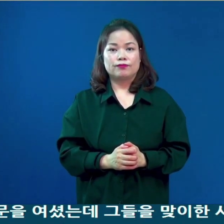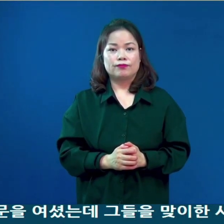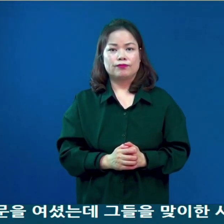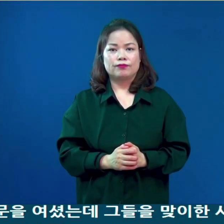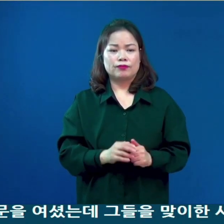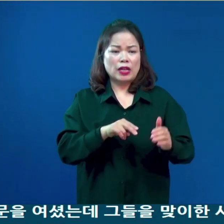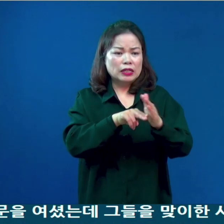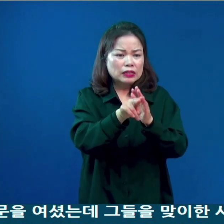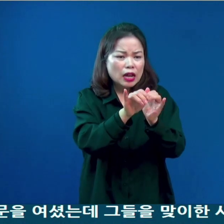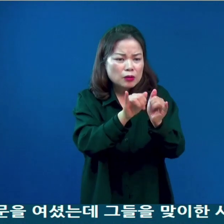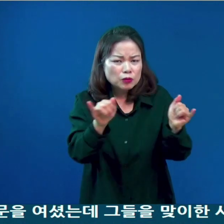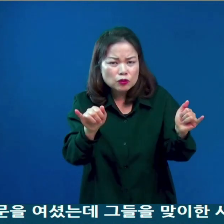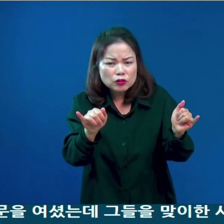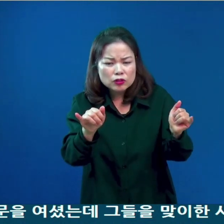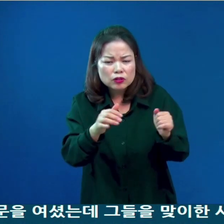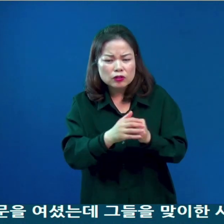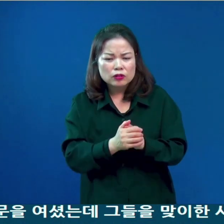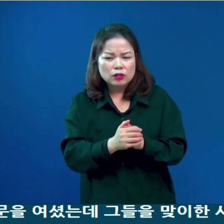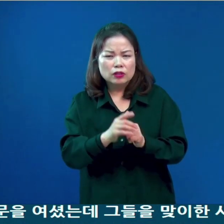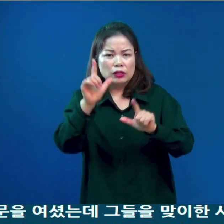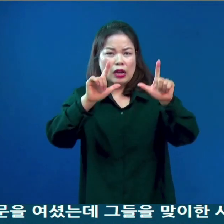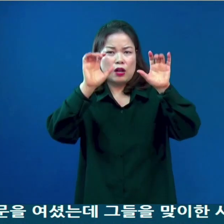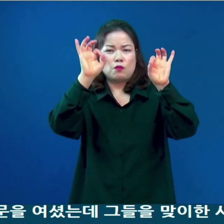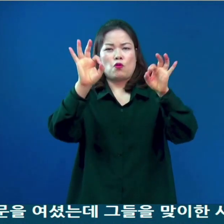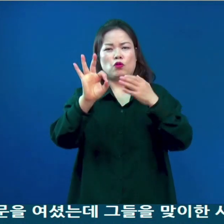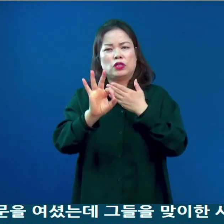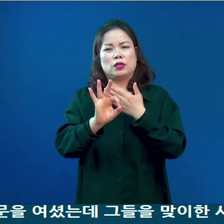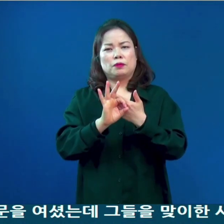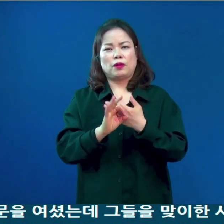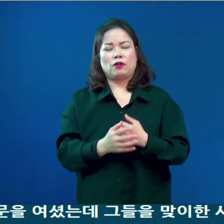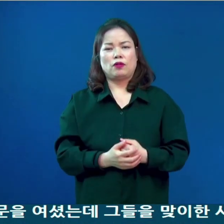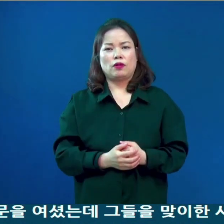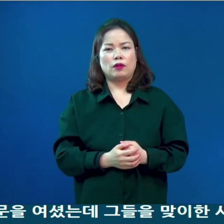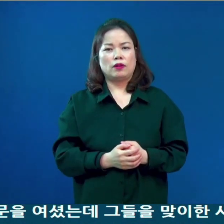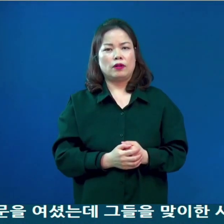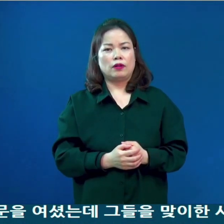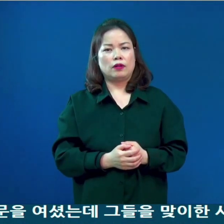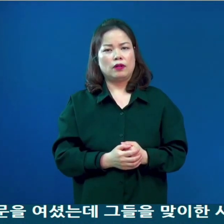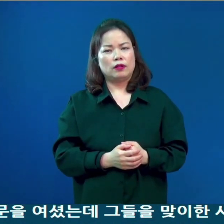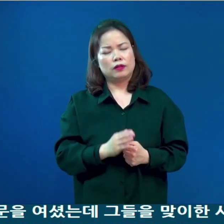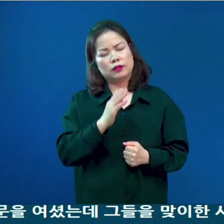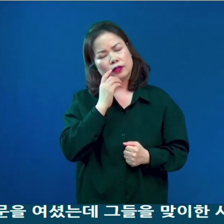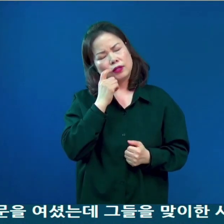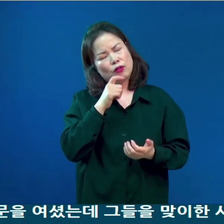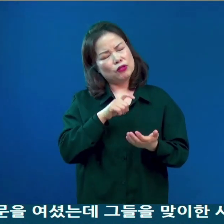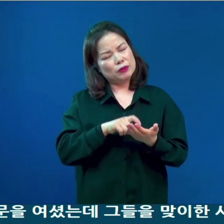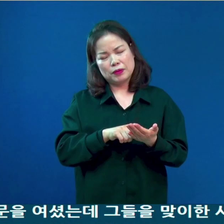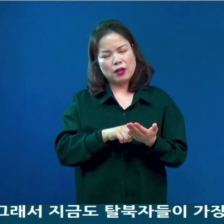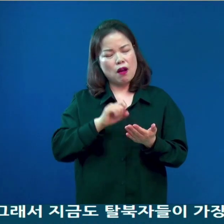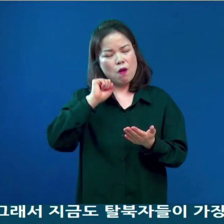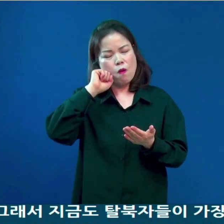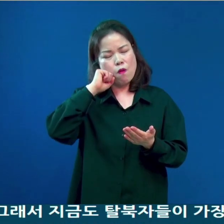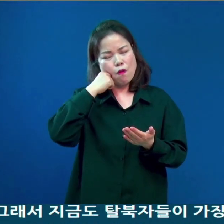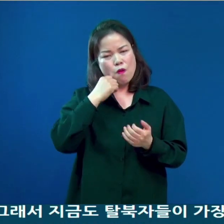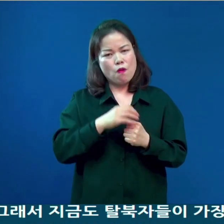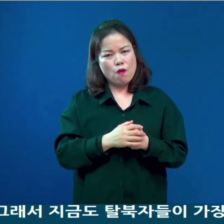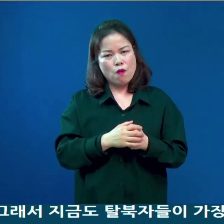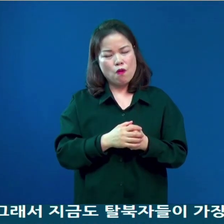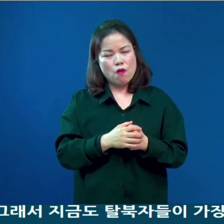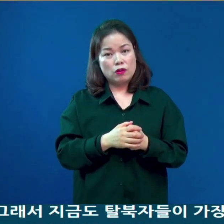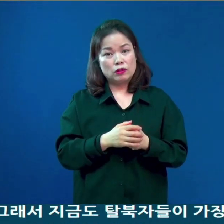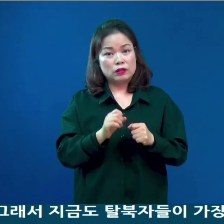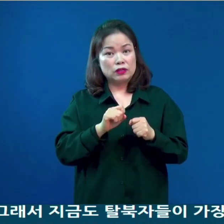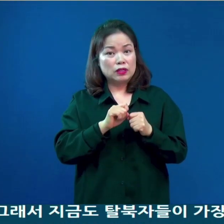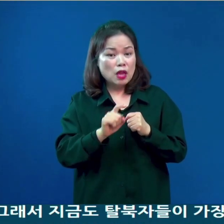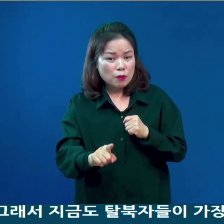탈북민들의 사회적 경제 상황을 좀 보시면 참 쉽지 않습니다만은, 그럼에도 불구하고 이들이